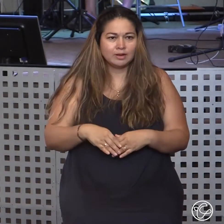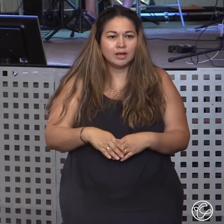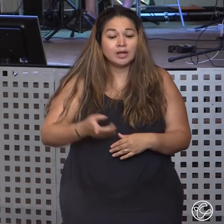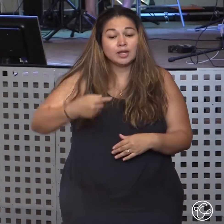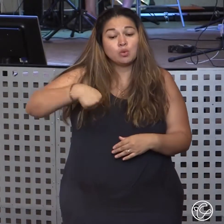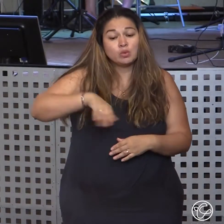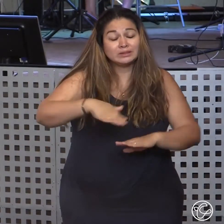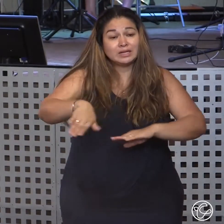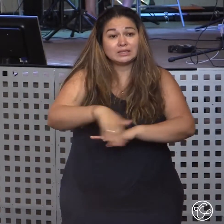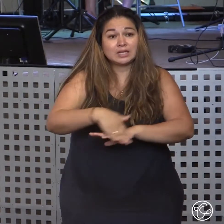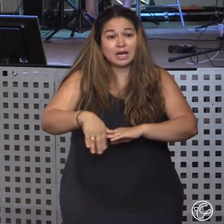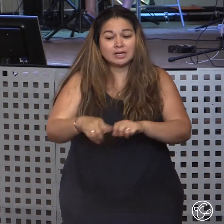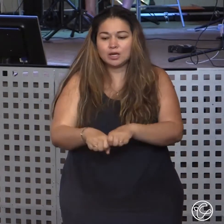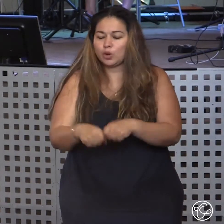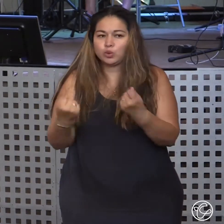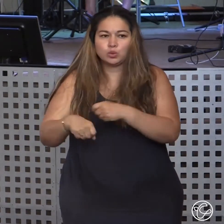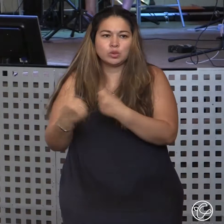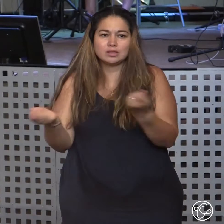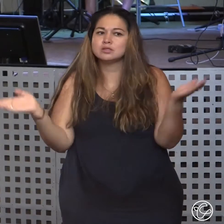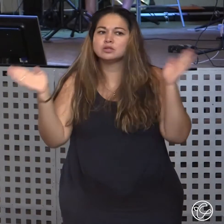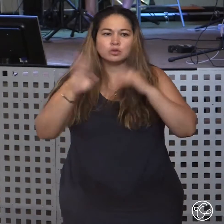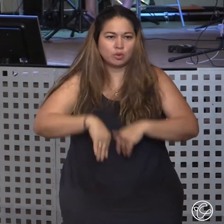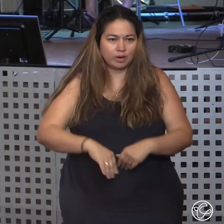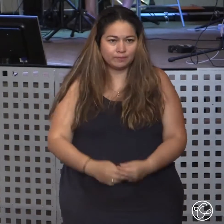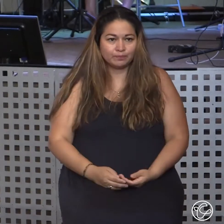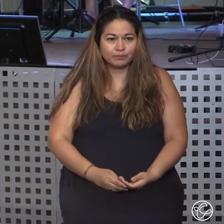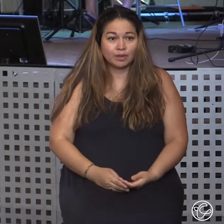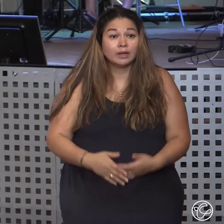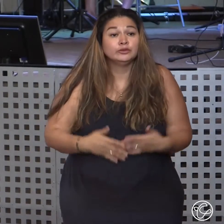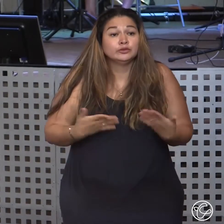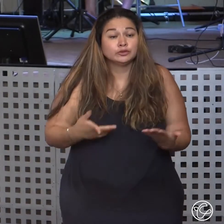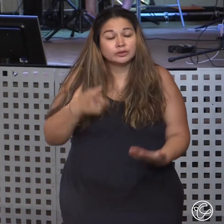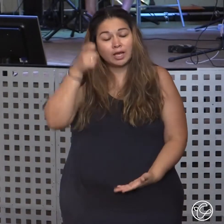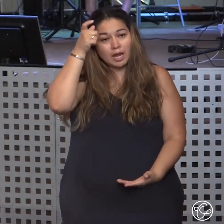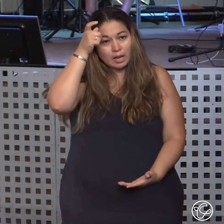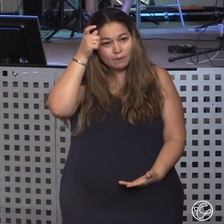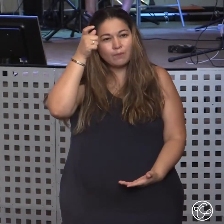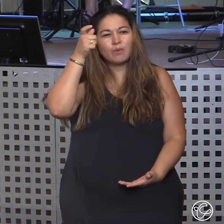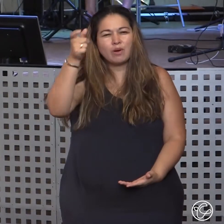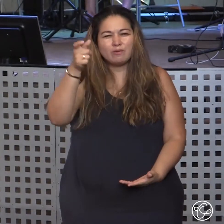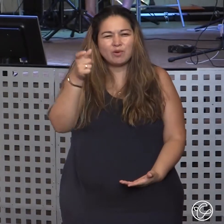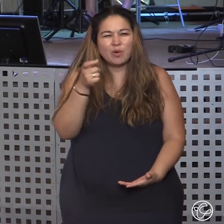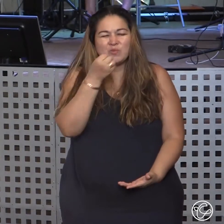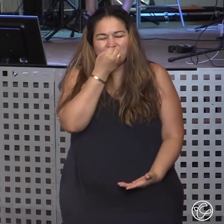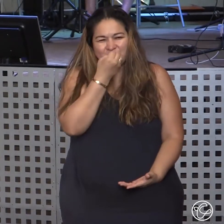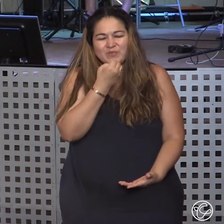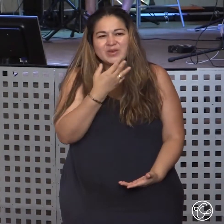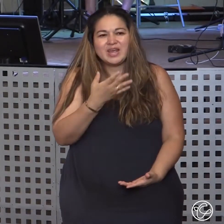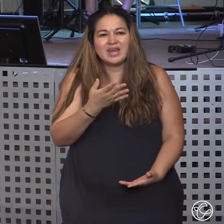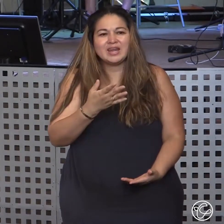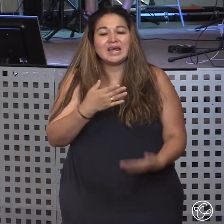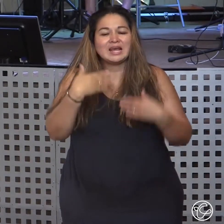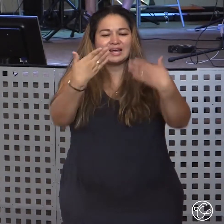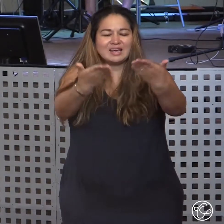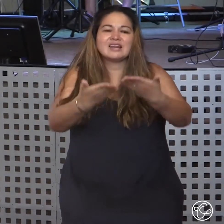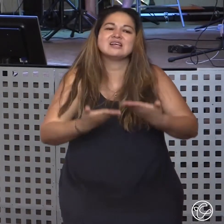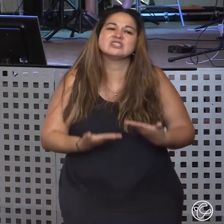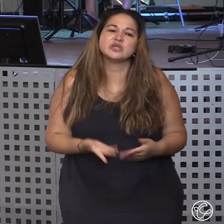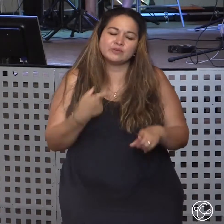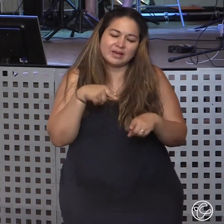nuestras calles. Dichoso el pueblo que recibe todo